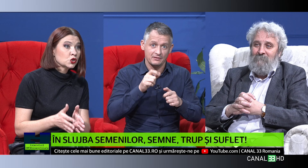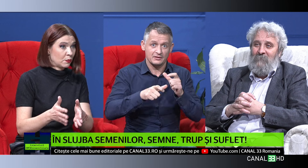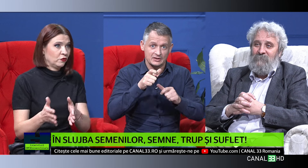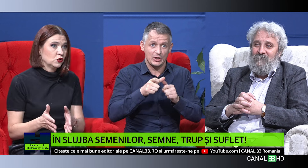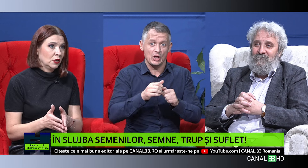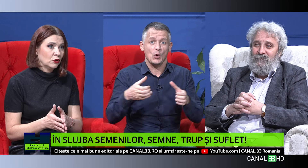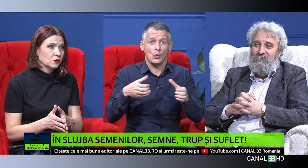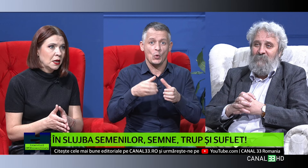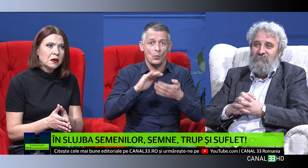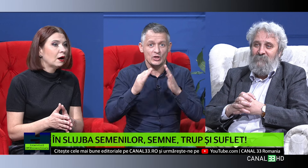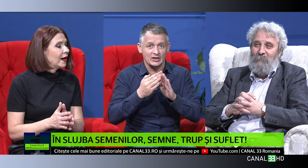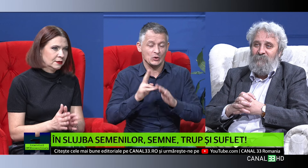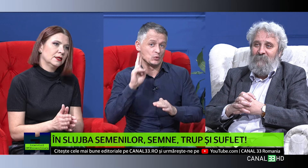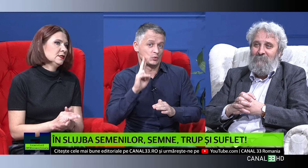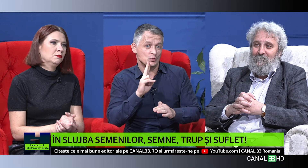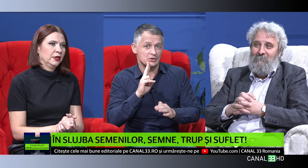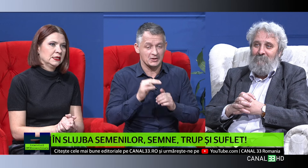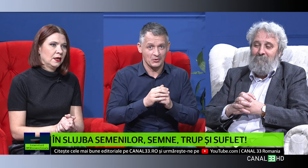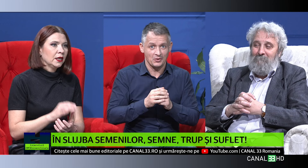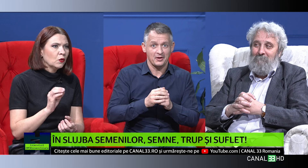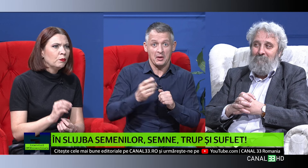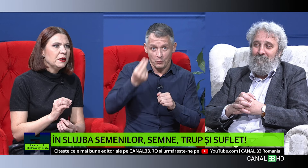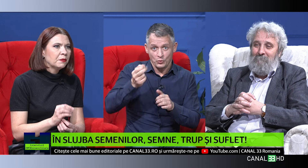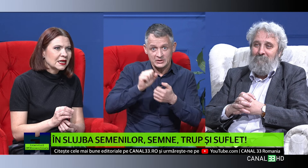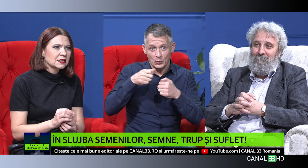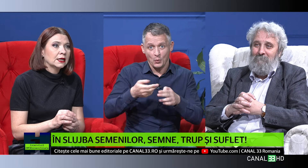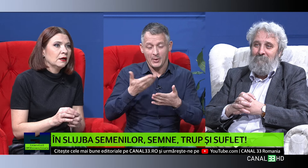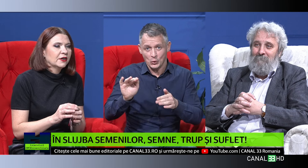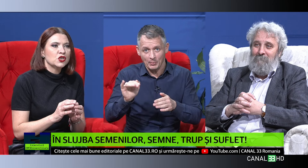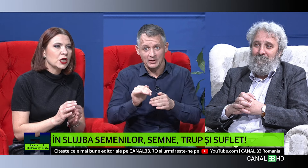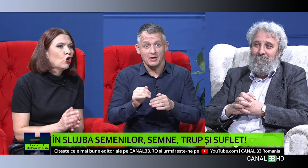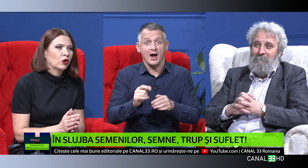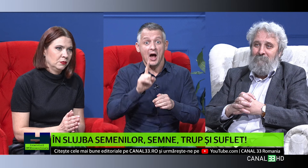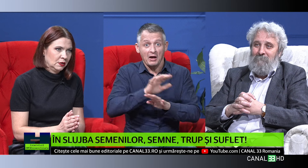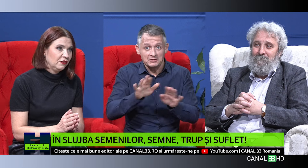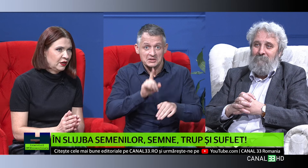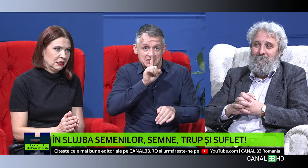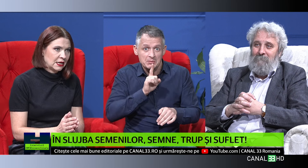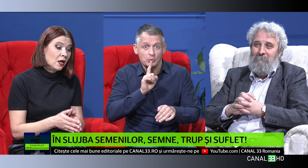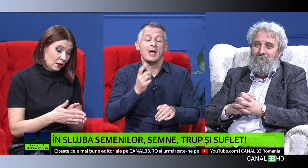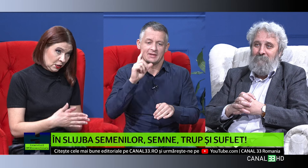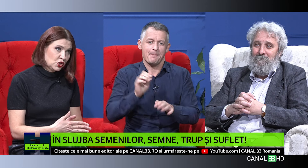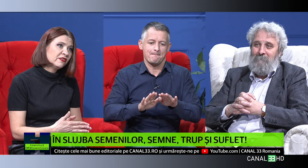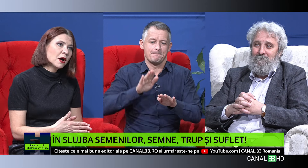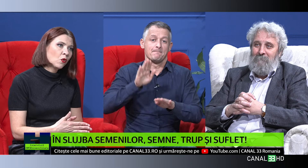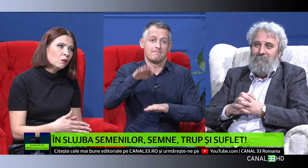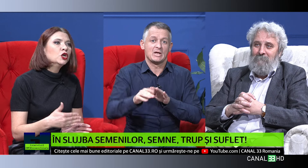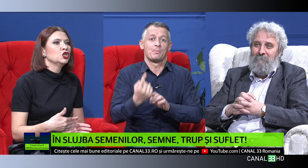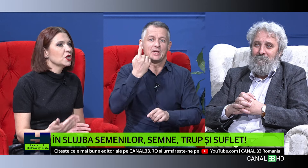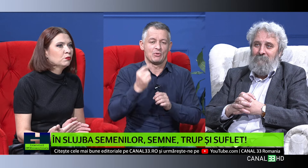și a profesorilor surzi? Atât de simplă e soluția? Atât de simplă este. E un prim pas care face enorm diferența între ce avem acum și ce am